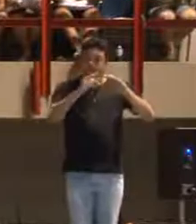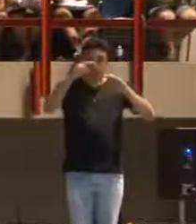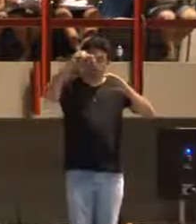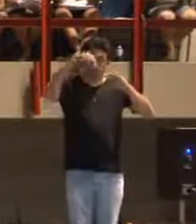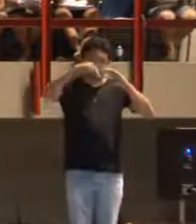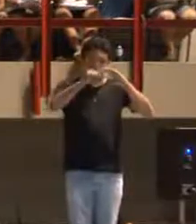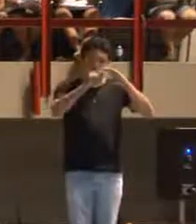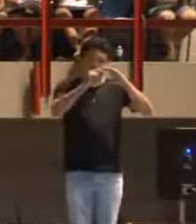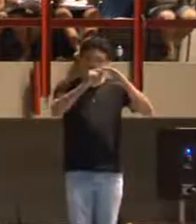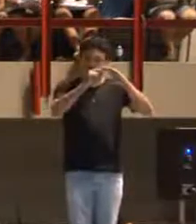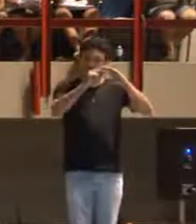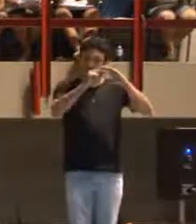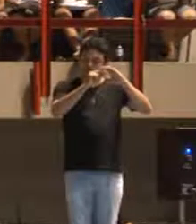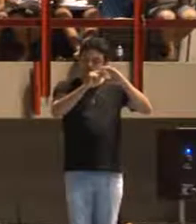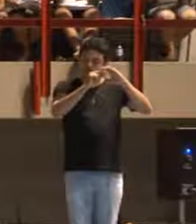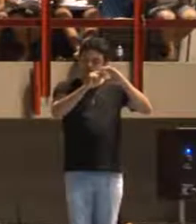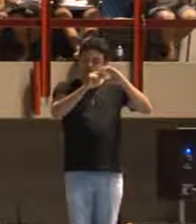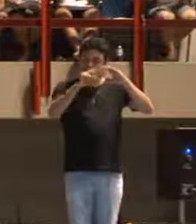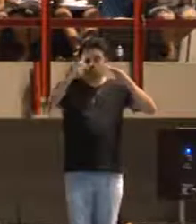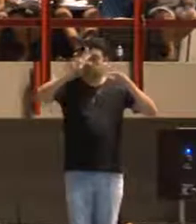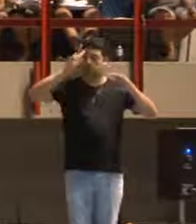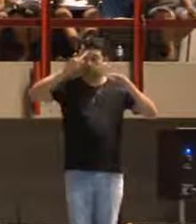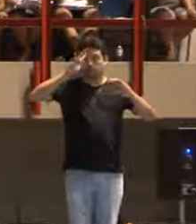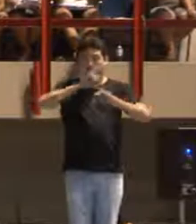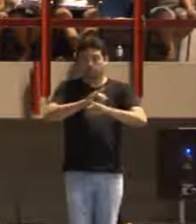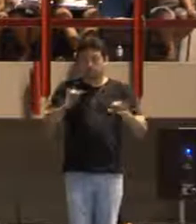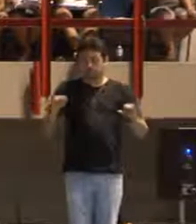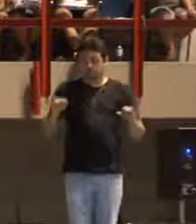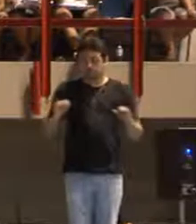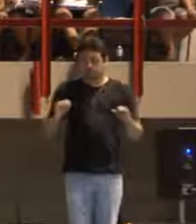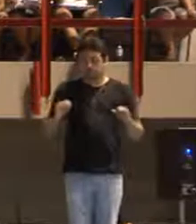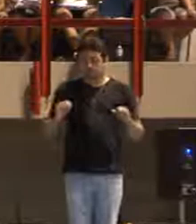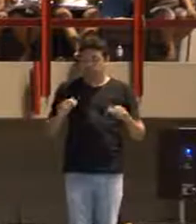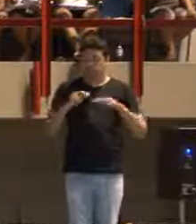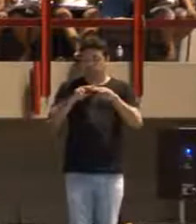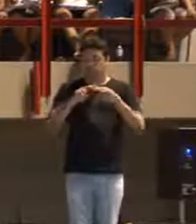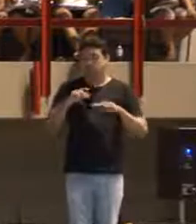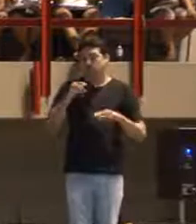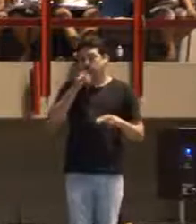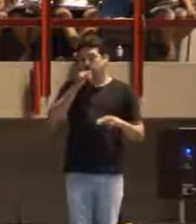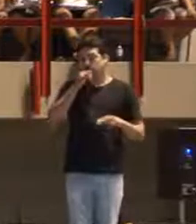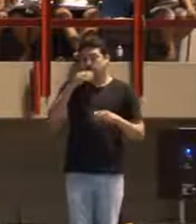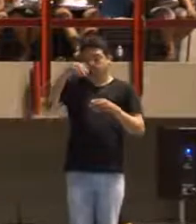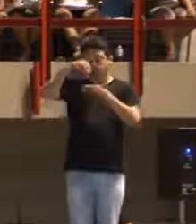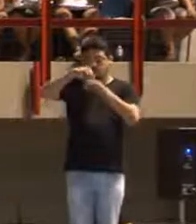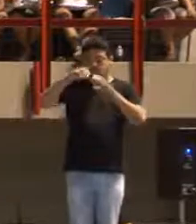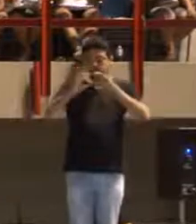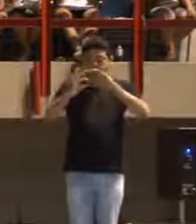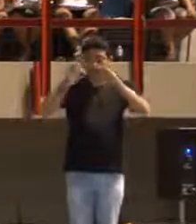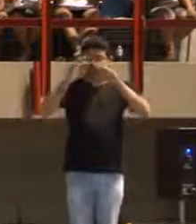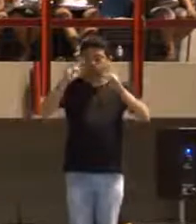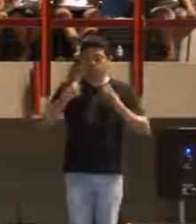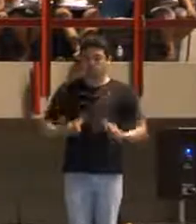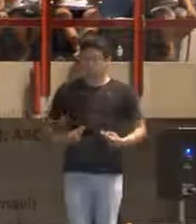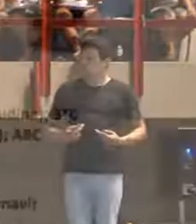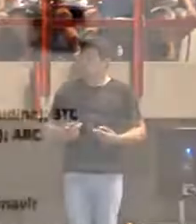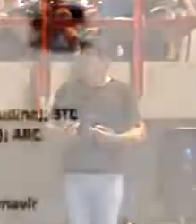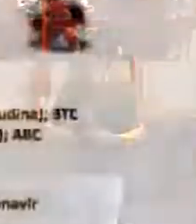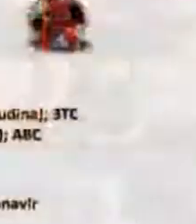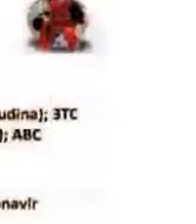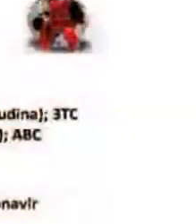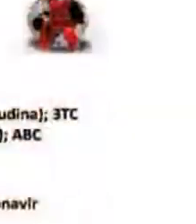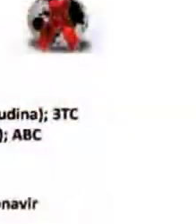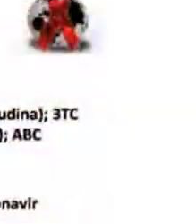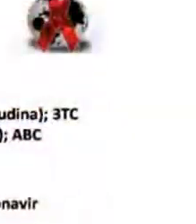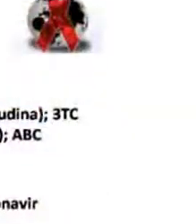células humanas. Lembram disso? Né? Os vírus se reproduzem dentro das células humanas. E nós